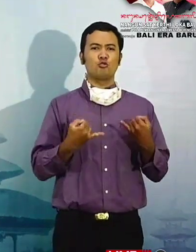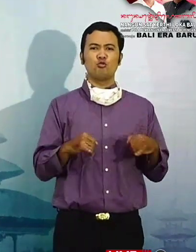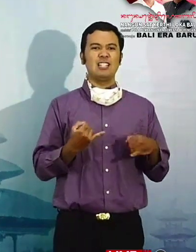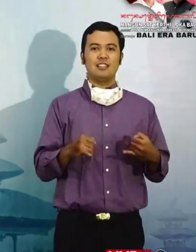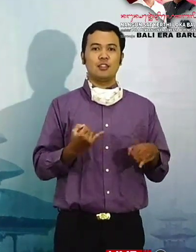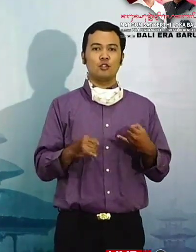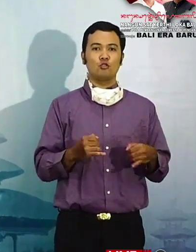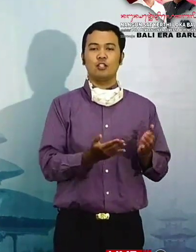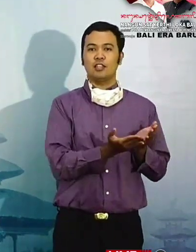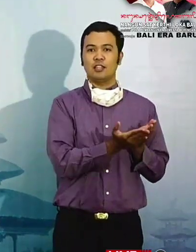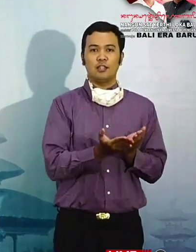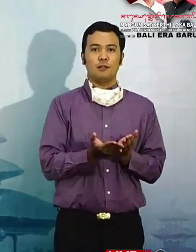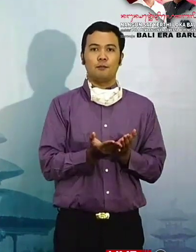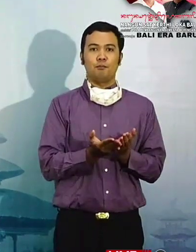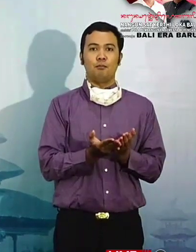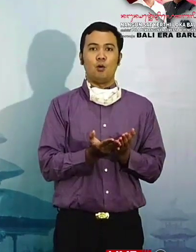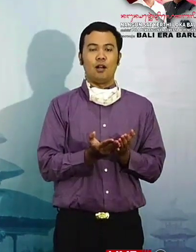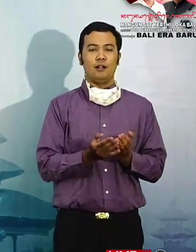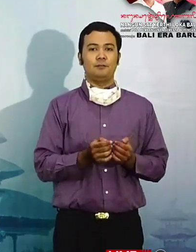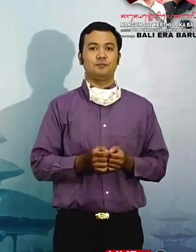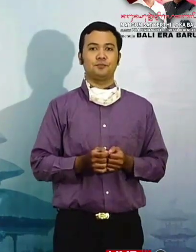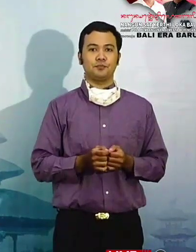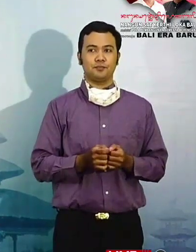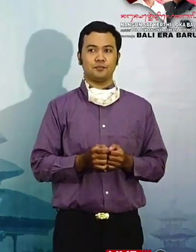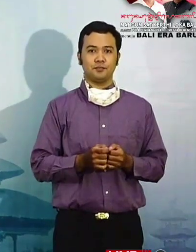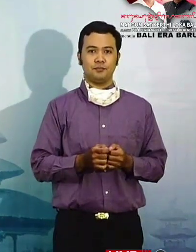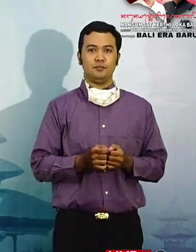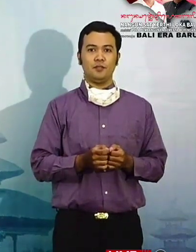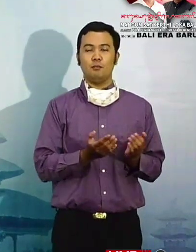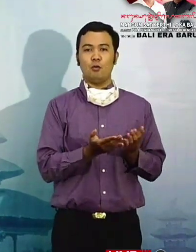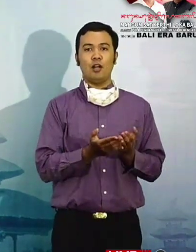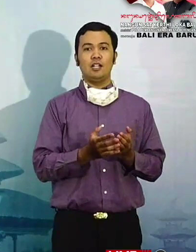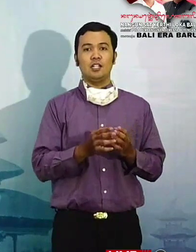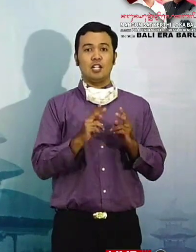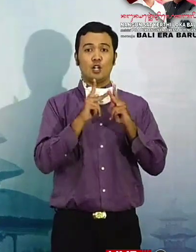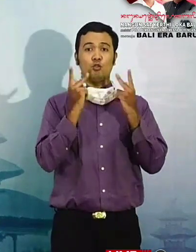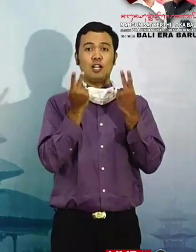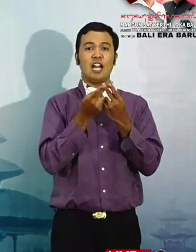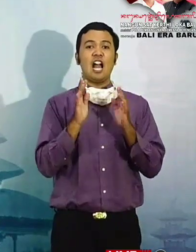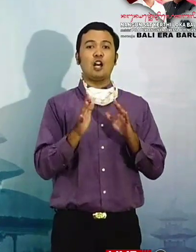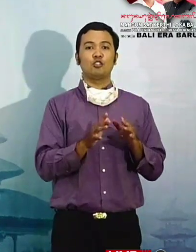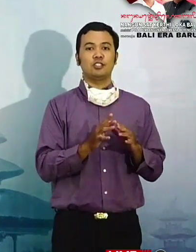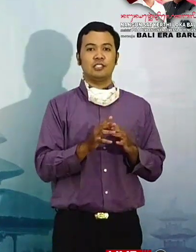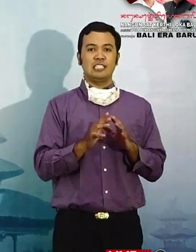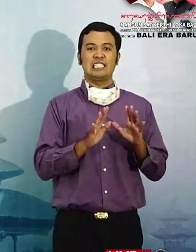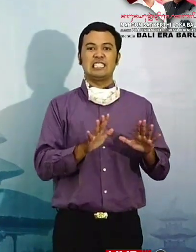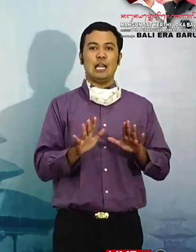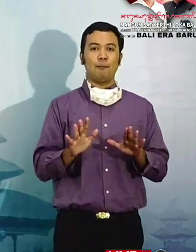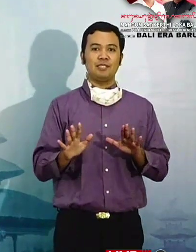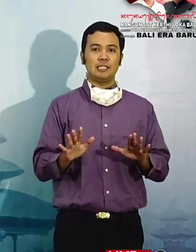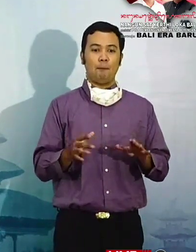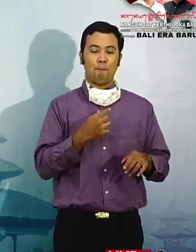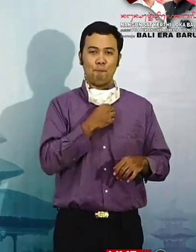harus, keluarganya harus menyiapkan beberapa hal soal pakaian dan lain-lain ya. Mereka minta supaya di